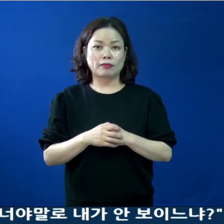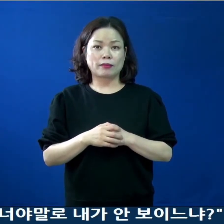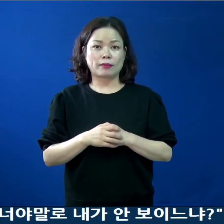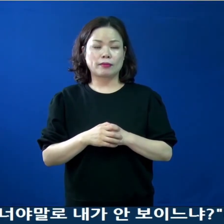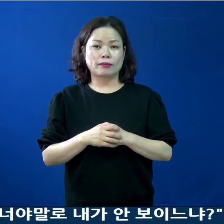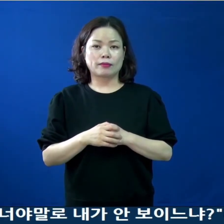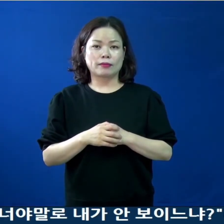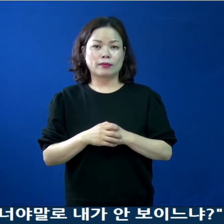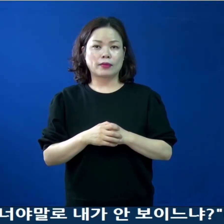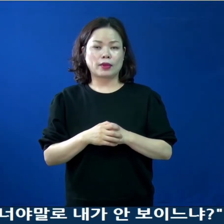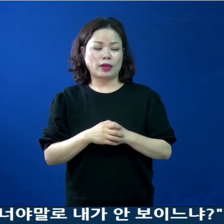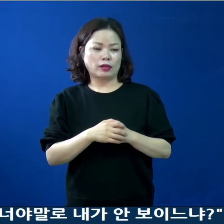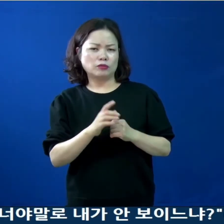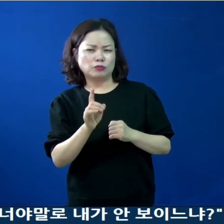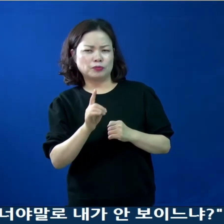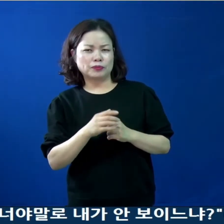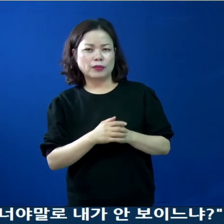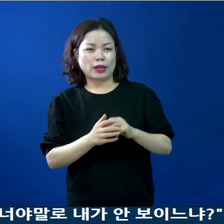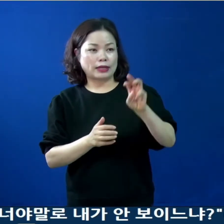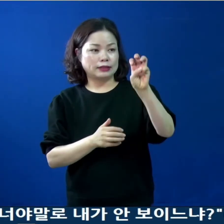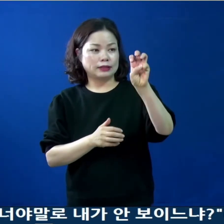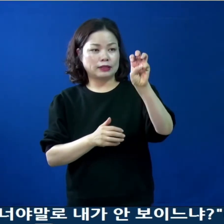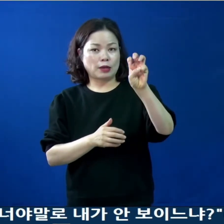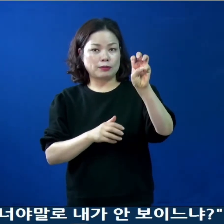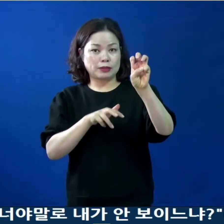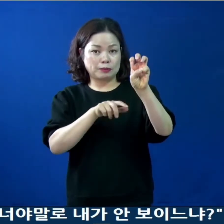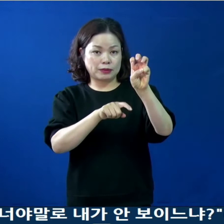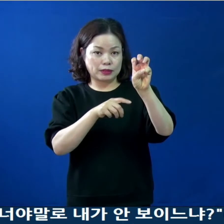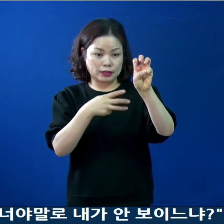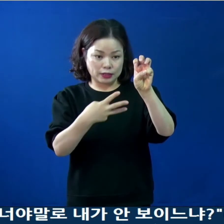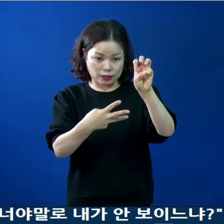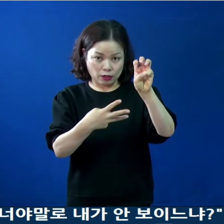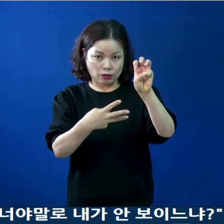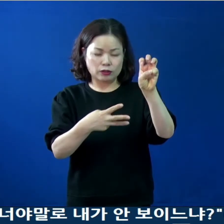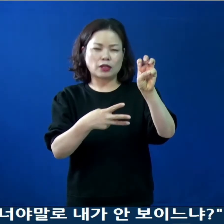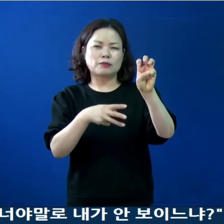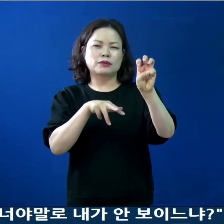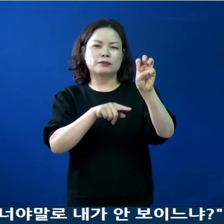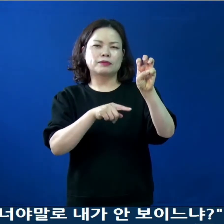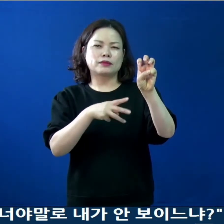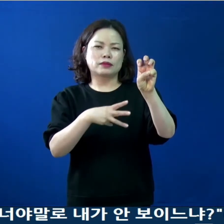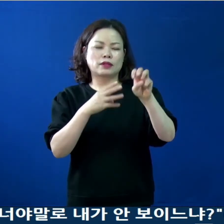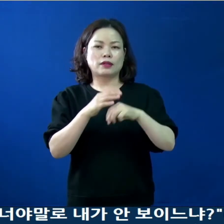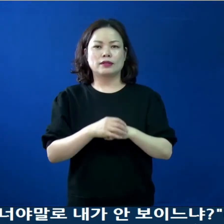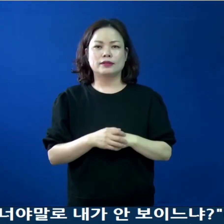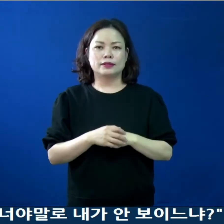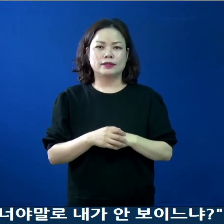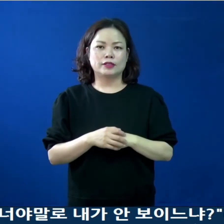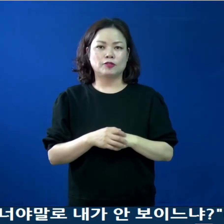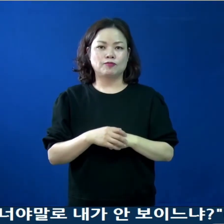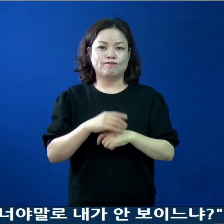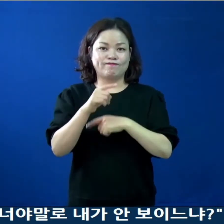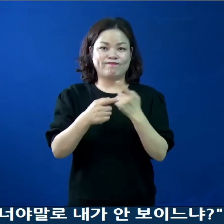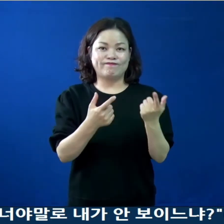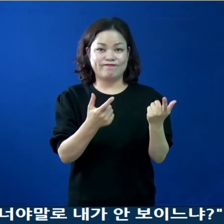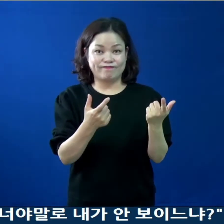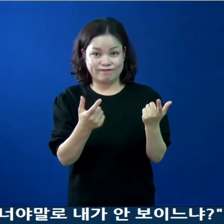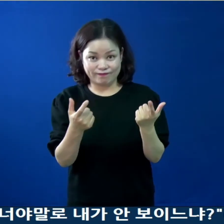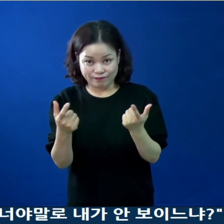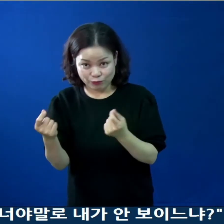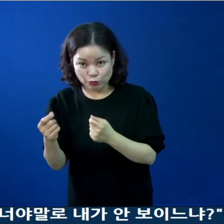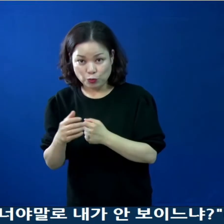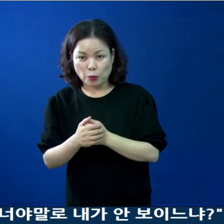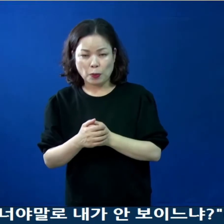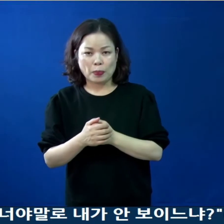그러면서 이제 뭐라고 말씀하시냐면 이제 30절 이제 읽어볼 텐데 우리 30절을 한번 다 같이 읽어보겠습니다. 30절입니다.